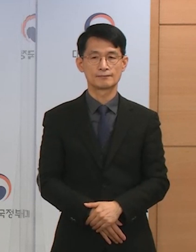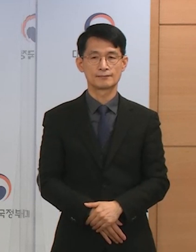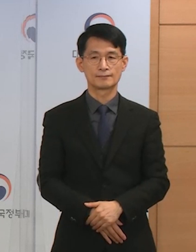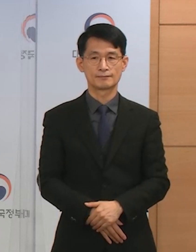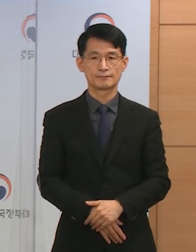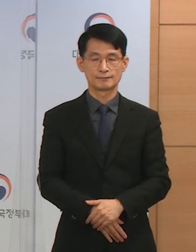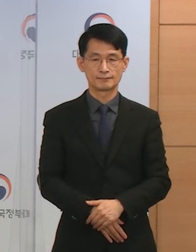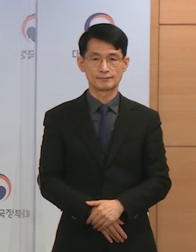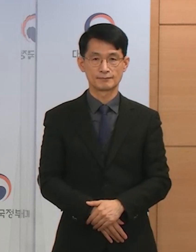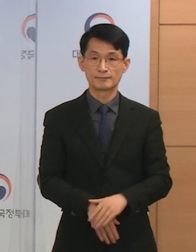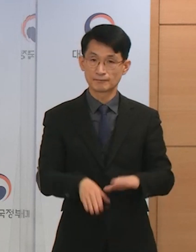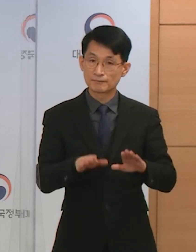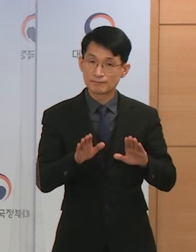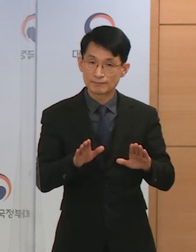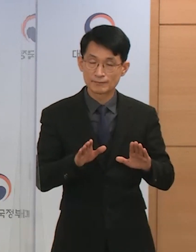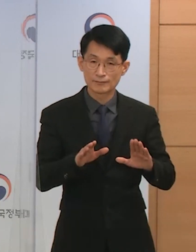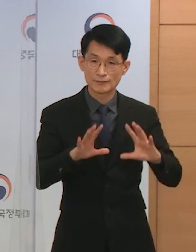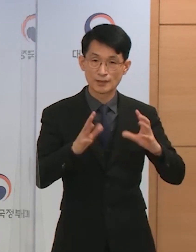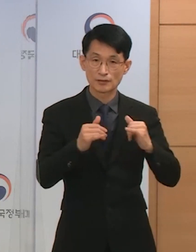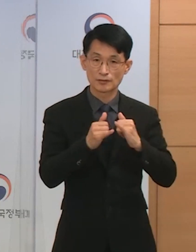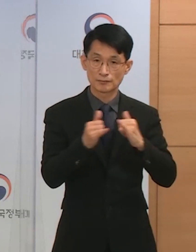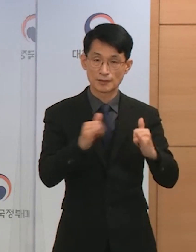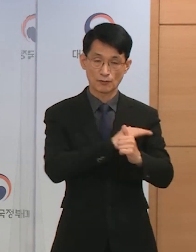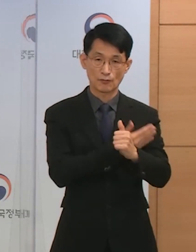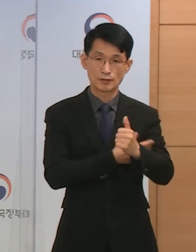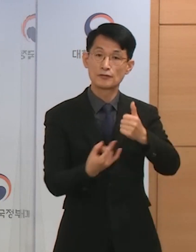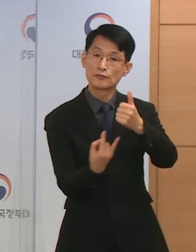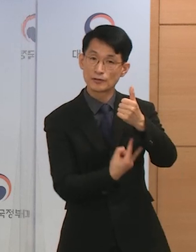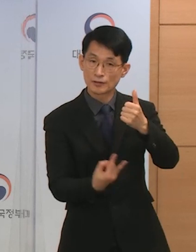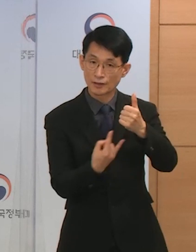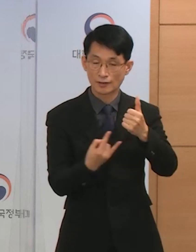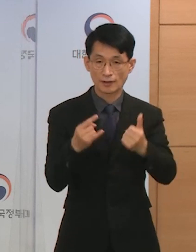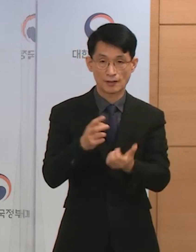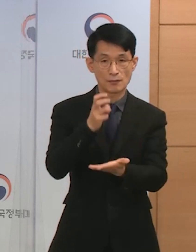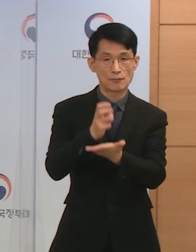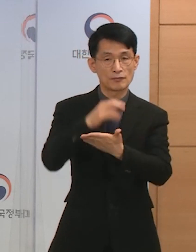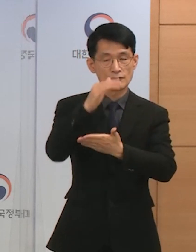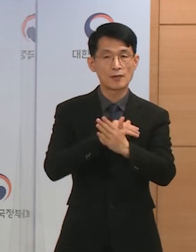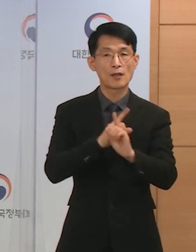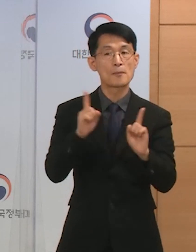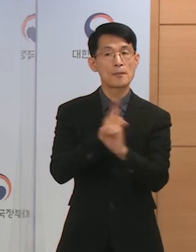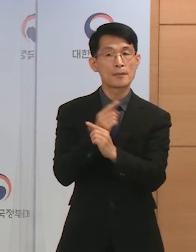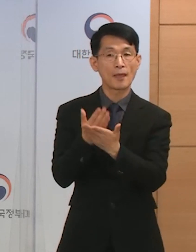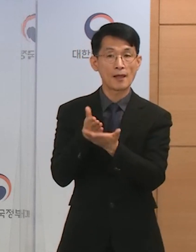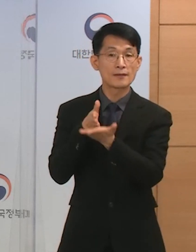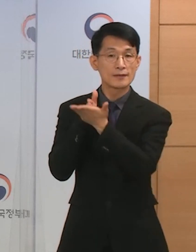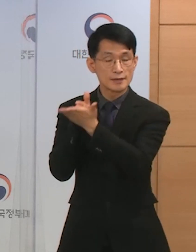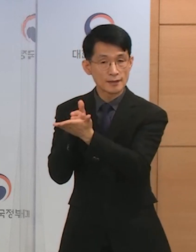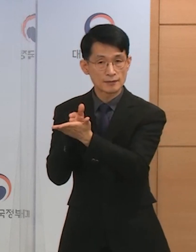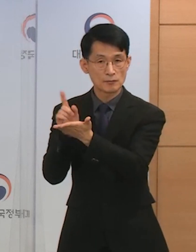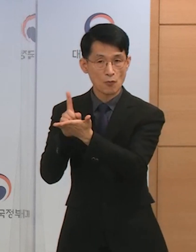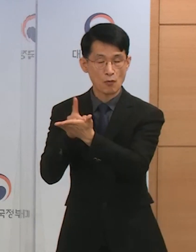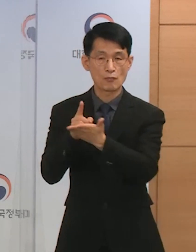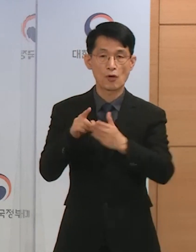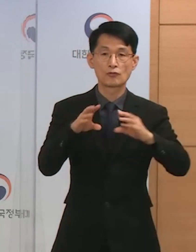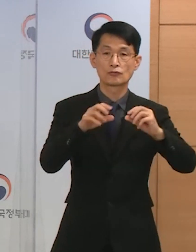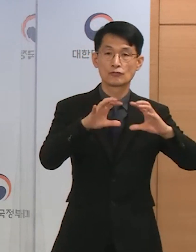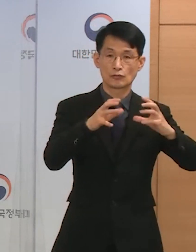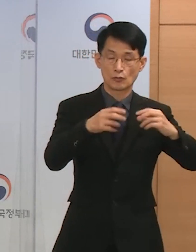마무리입니다. 이번에 국민권익위원회가 제도 개선을 권고한 사안은